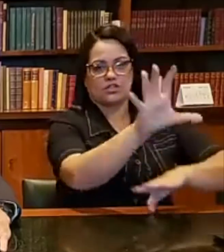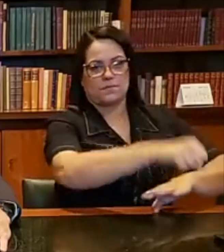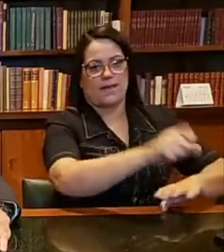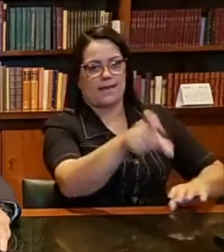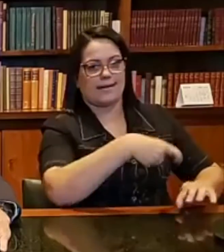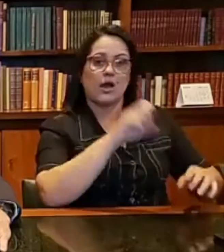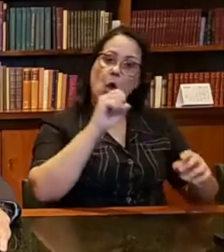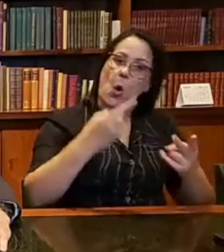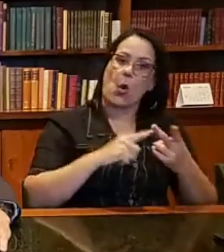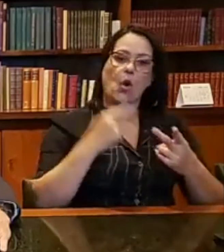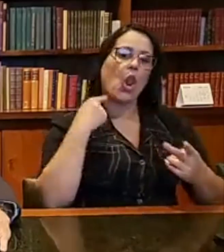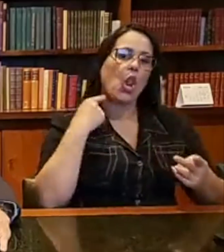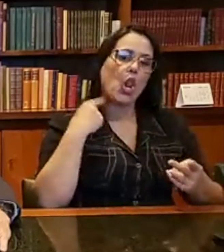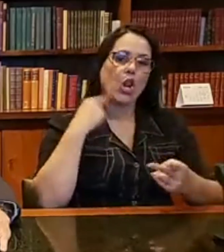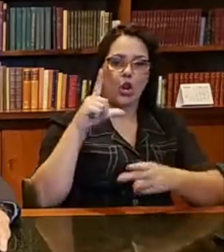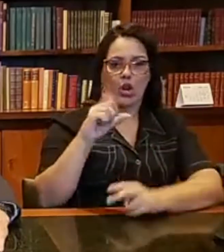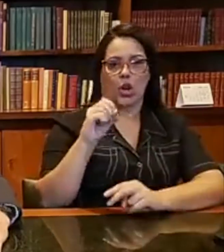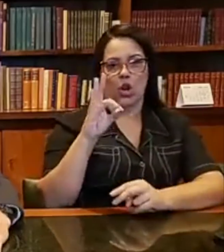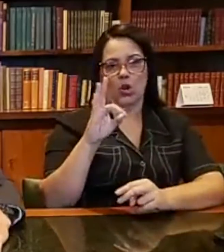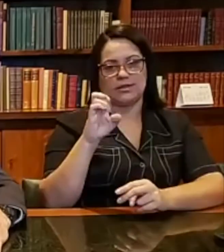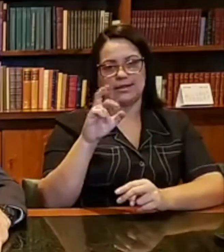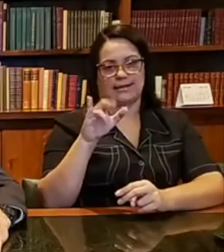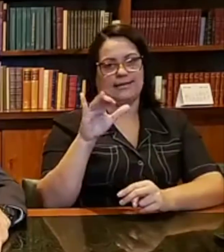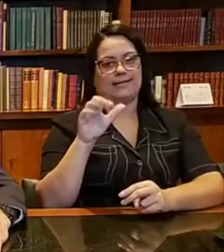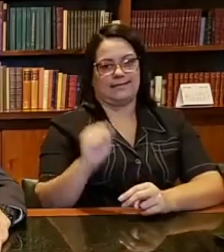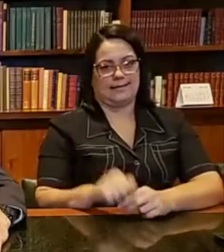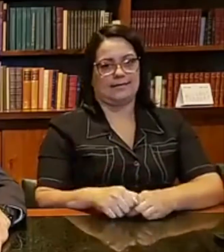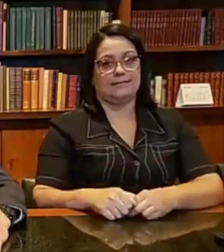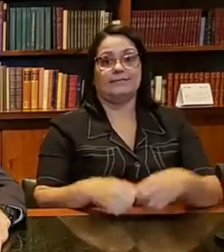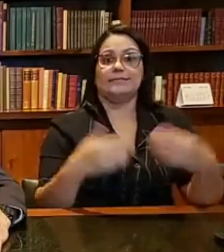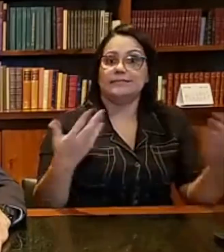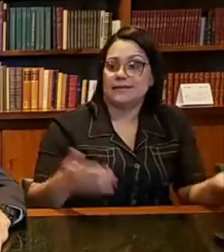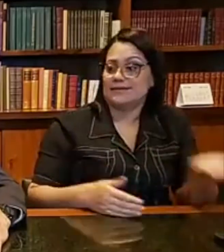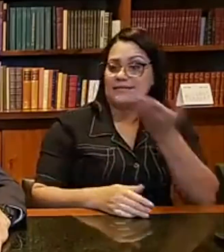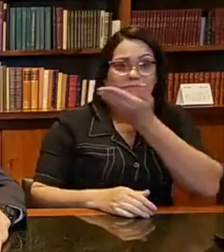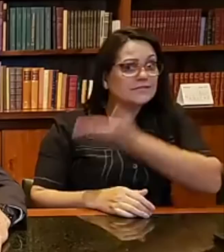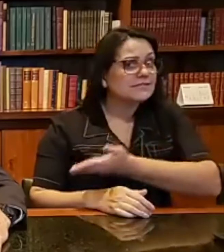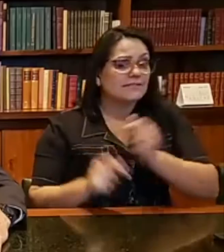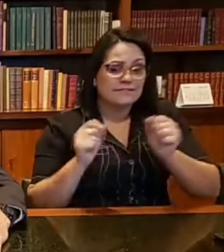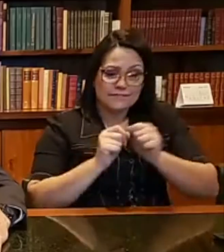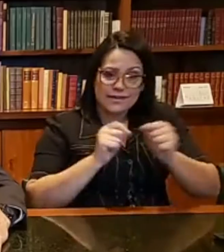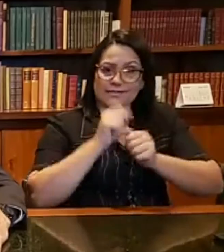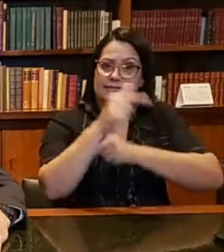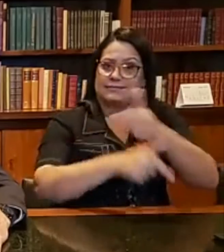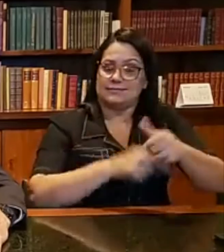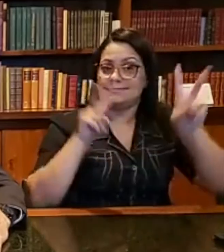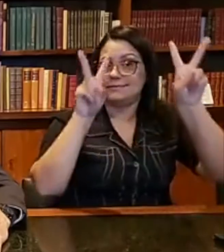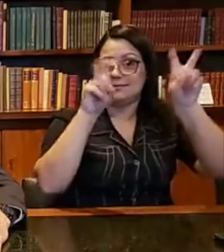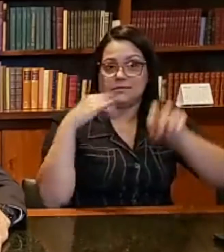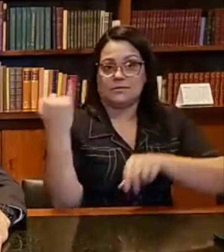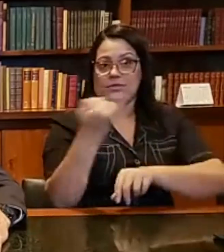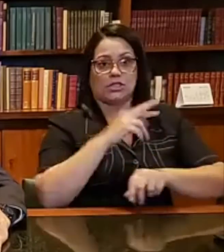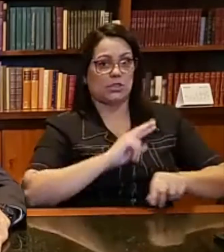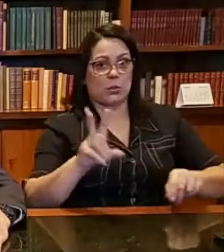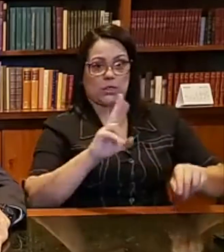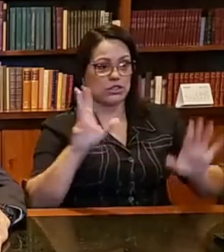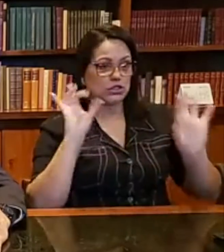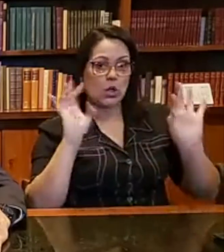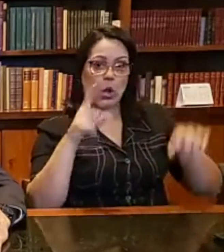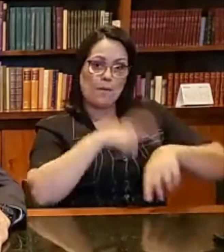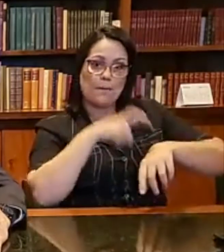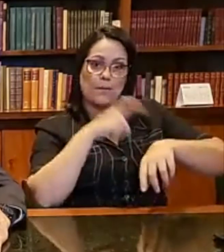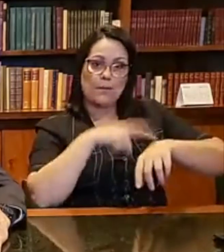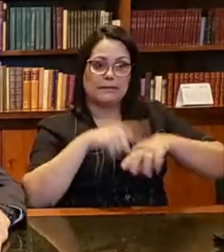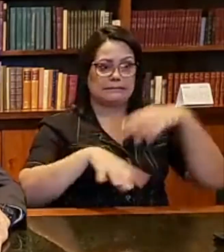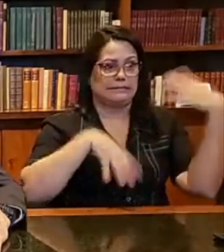e aonde o governo do senhor, está gerando uma questão muito importante que não é só esse benefício neste momento